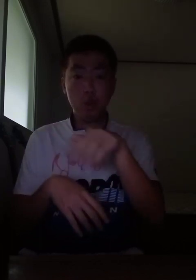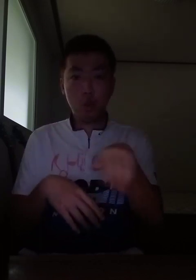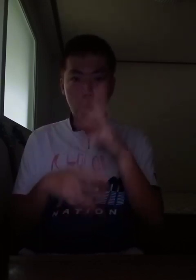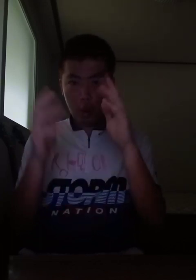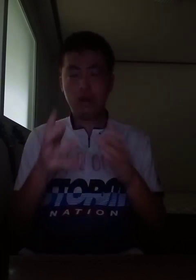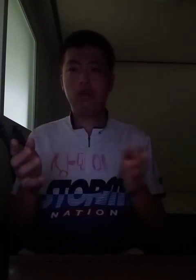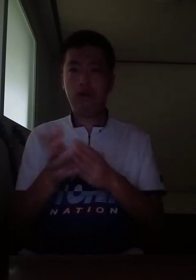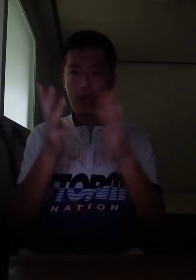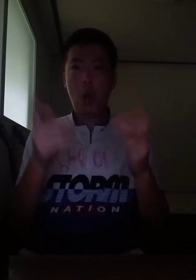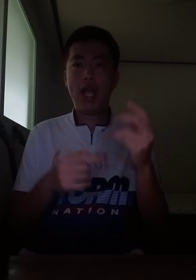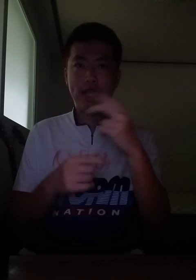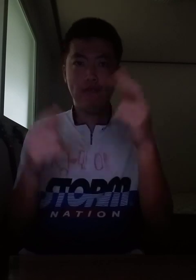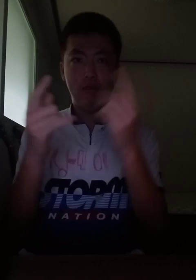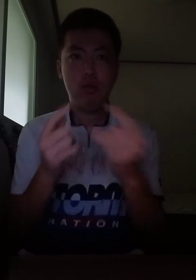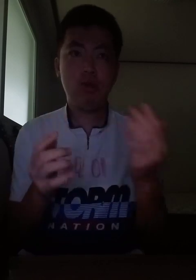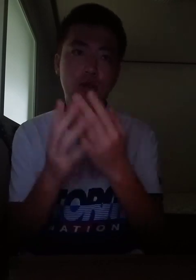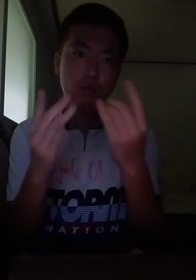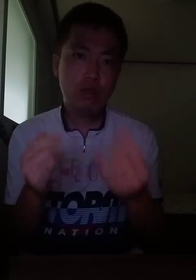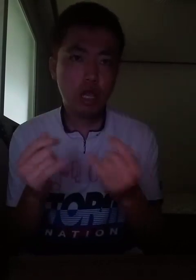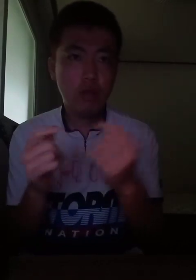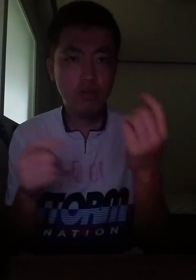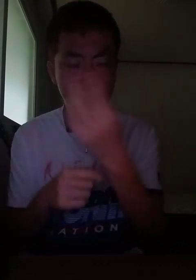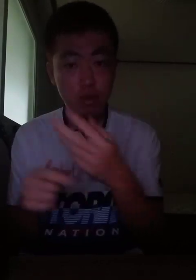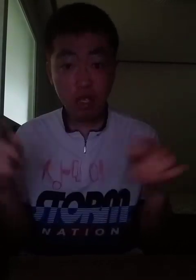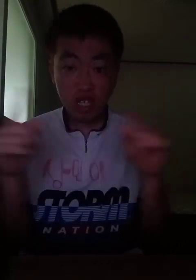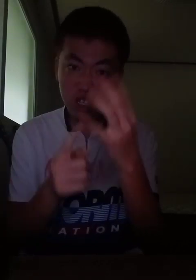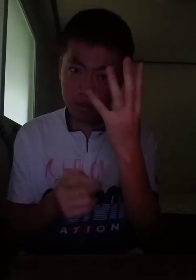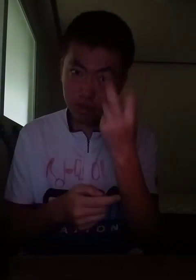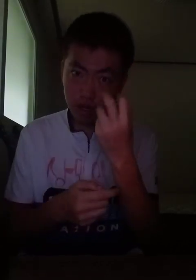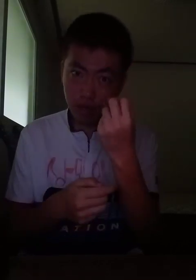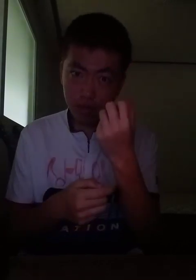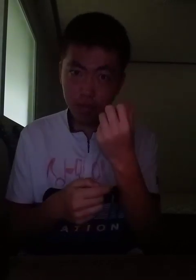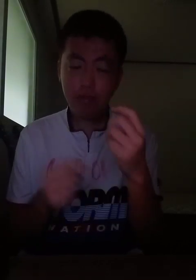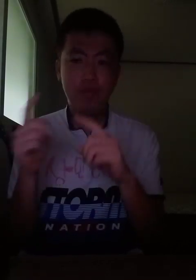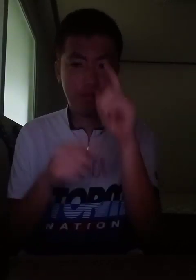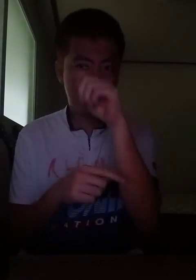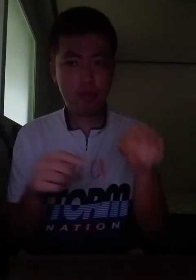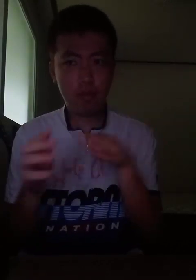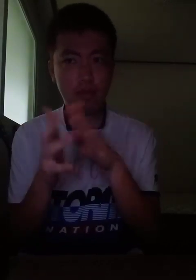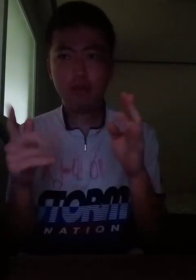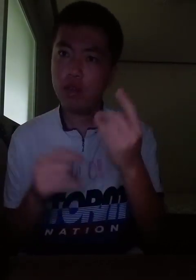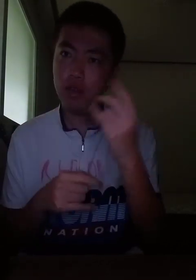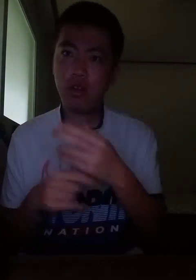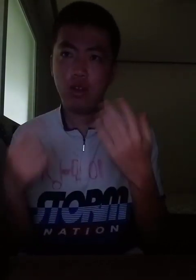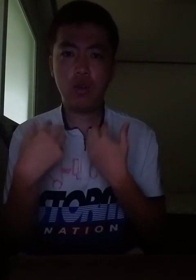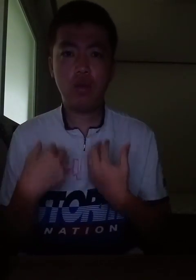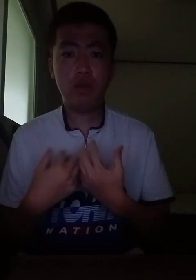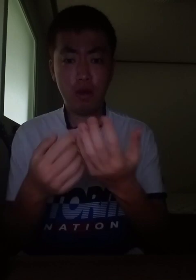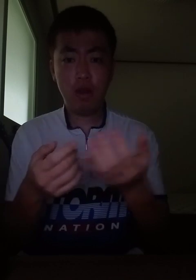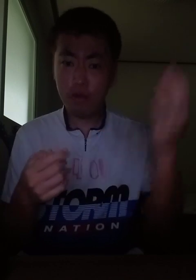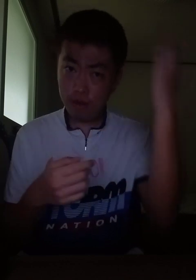지역 공중 화장실 1,500여 곳에 이 같은 비상벨을 설치한 결과 여성들로부터 좋은 호응을 얻고